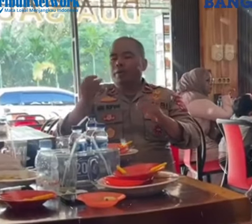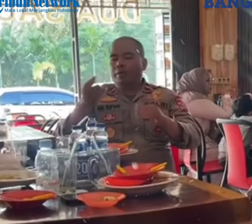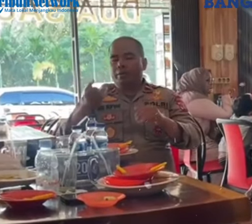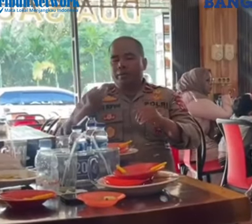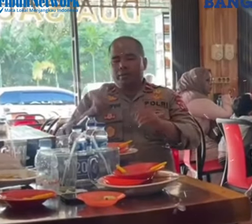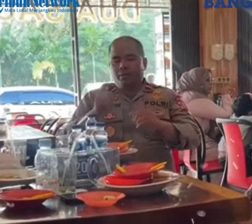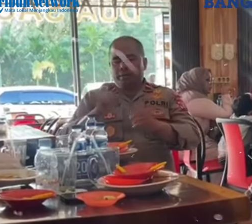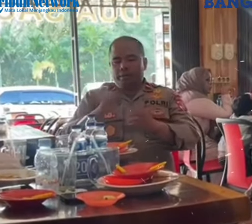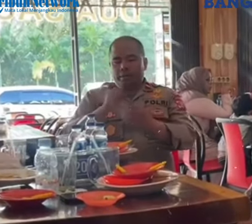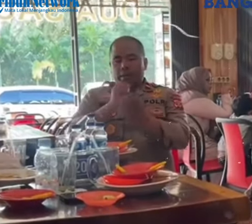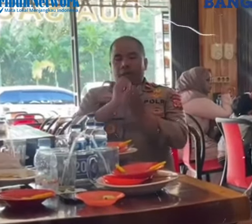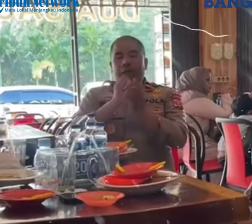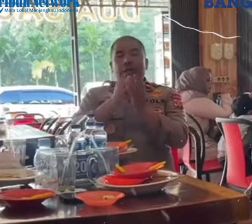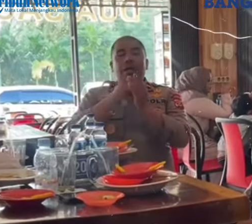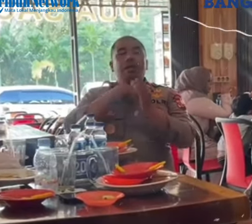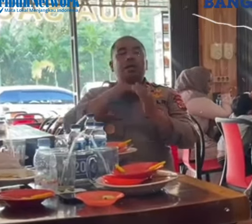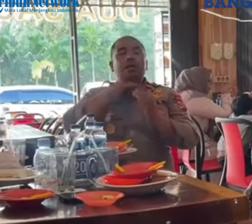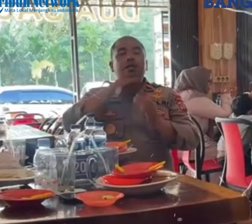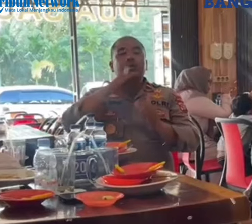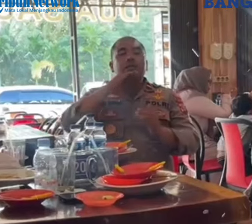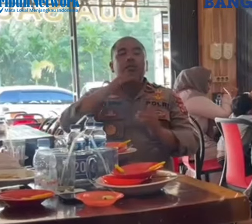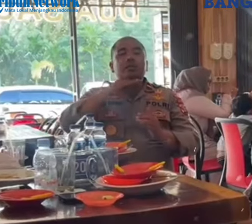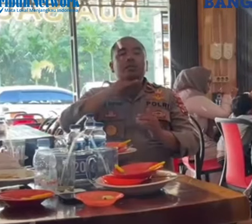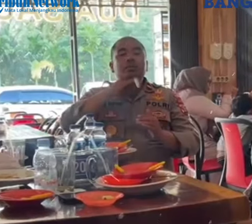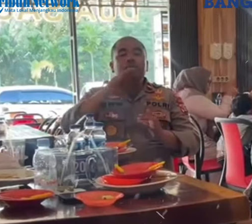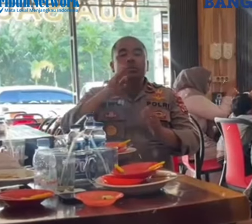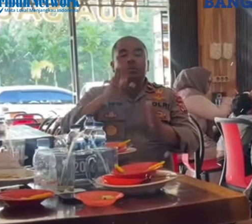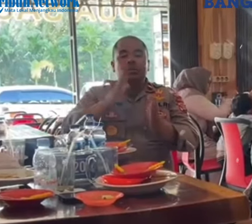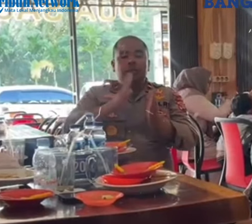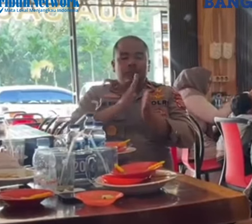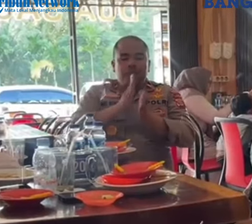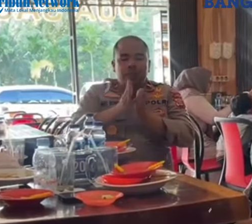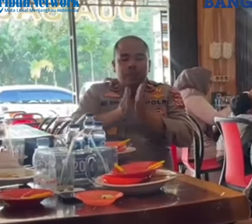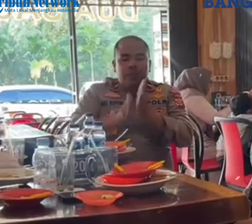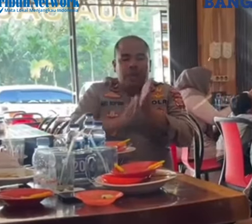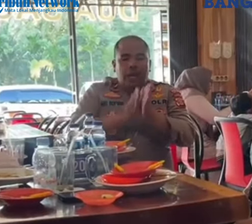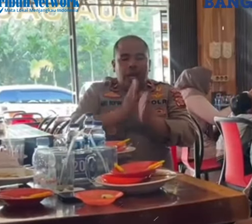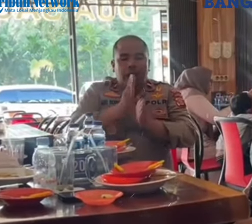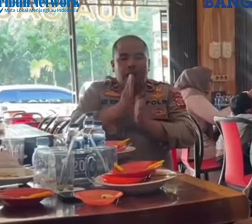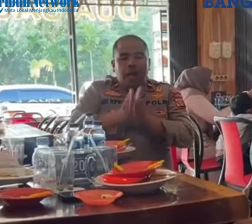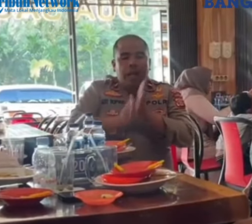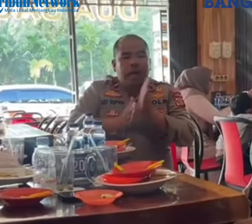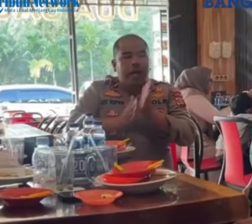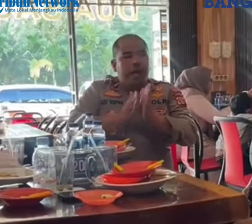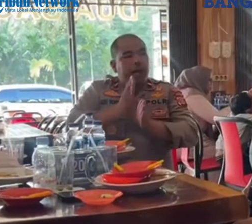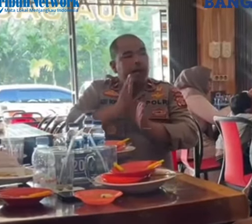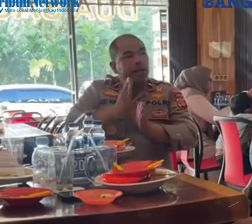video berdurasi singkat tersebut terdapat caption yang menunjukkan ketulusan sang Kapolsek. Masya Allah, ketulusan seorang